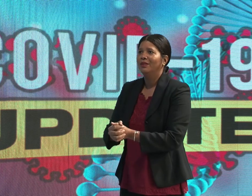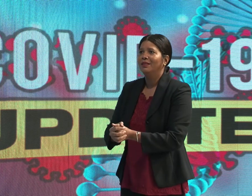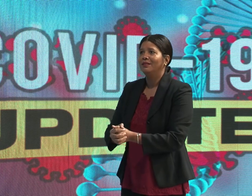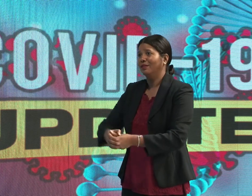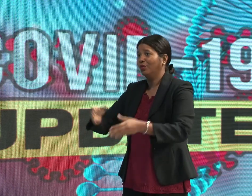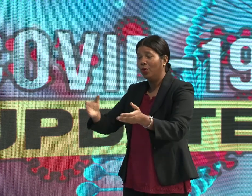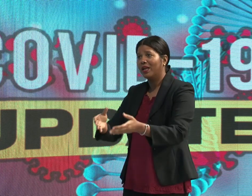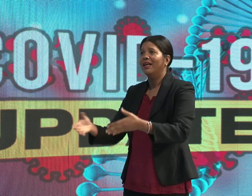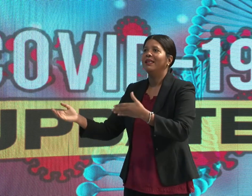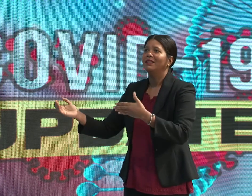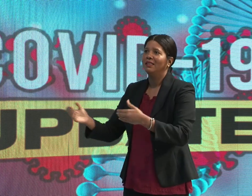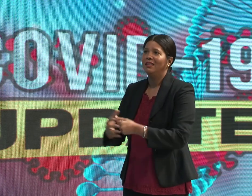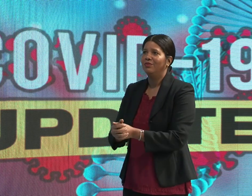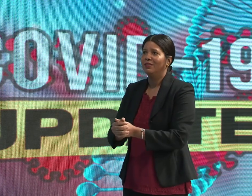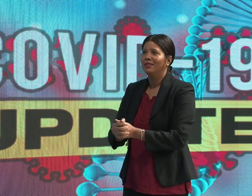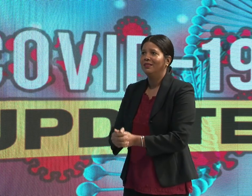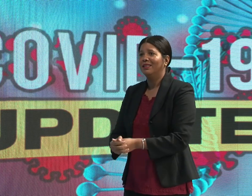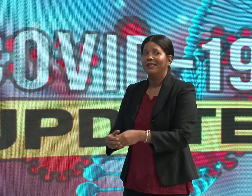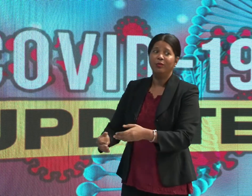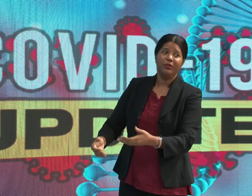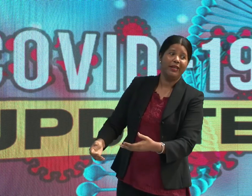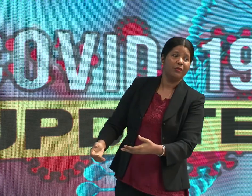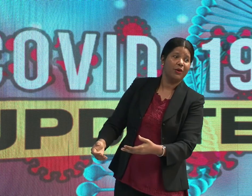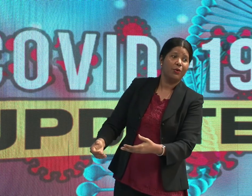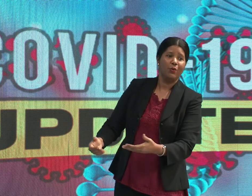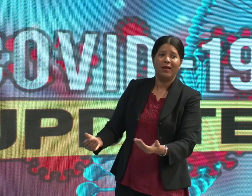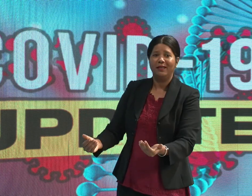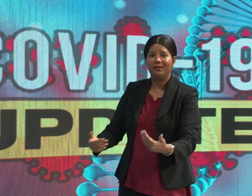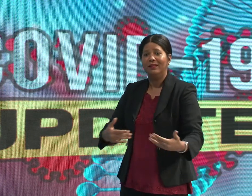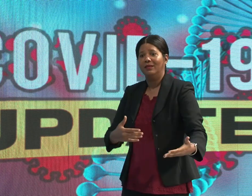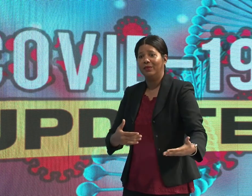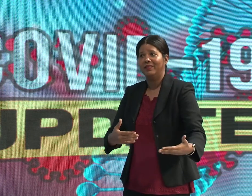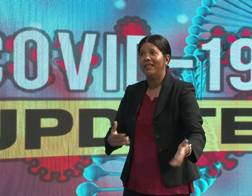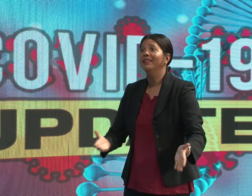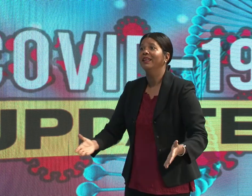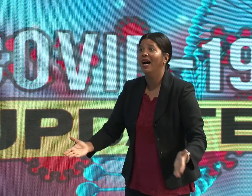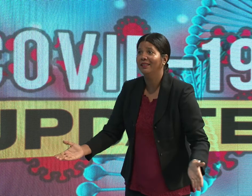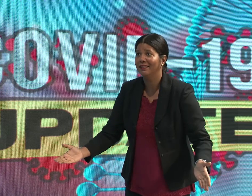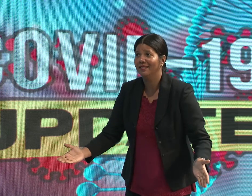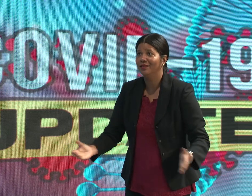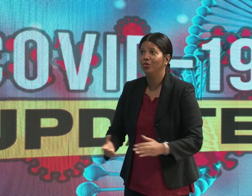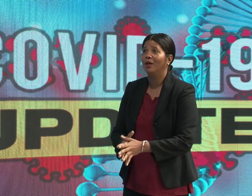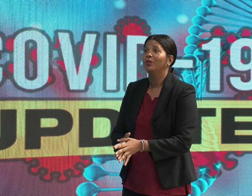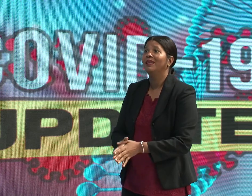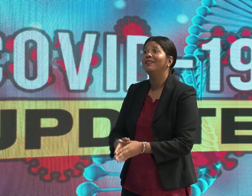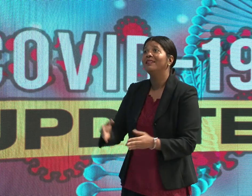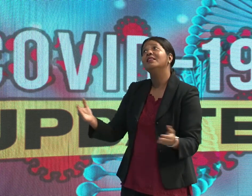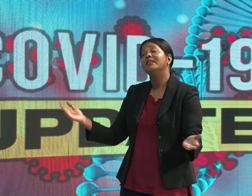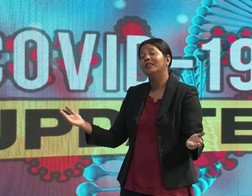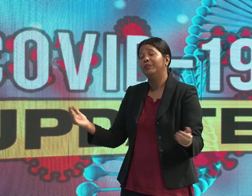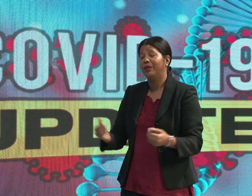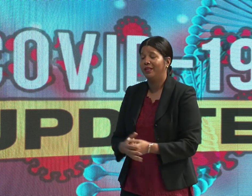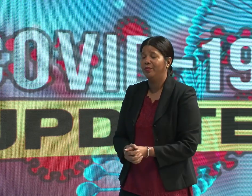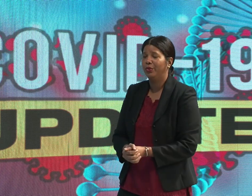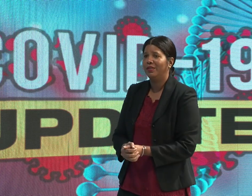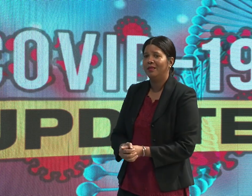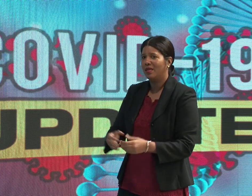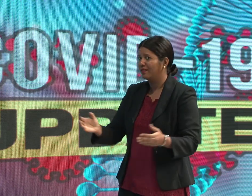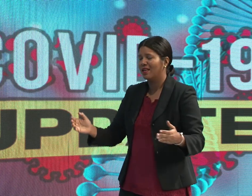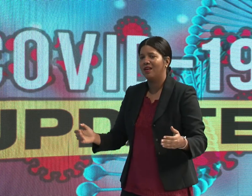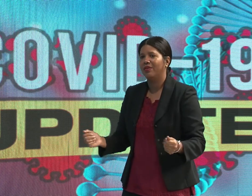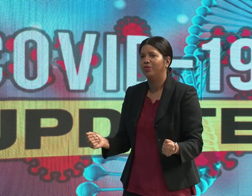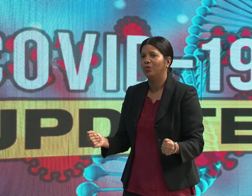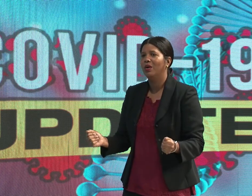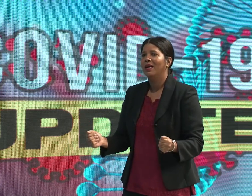kunnen doorgaan in dit leven. Dan dat ik moet denken van, oh, waar zijn de anderen? Precies. Zoals we dat zien in het